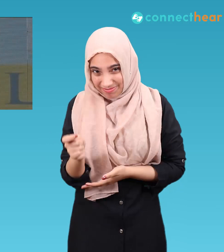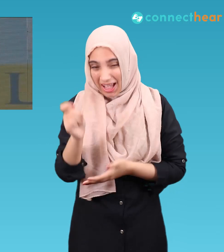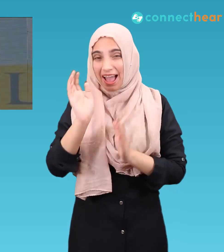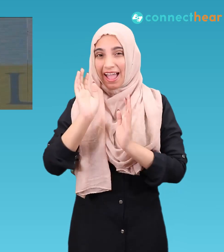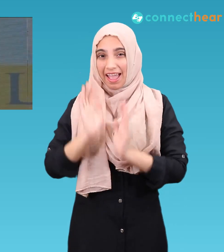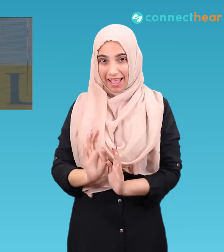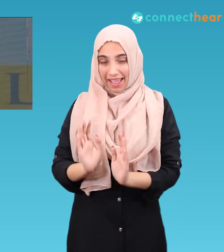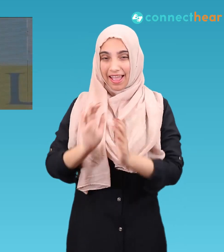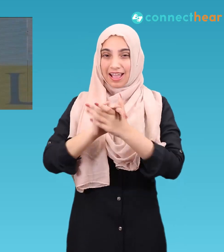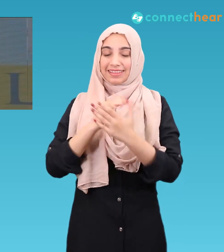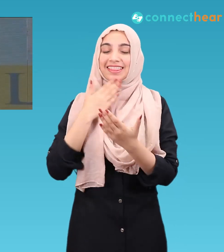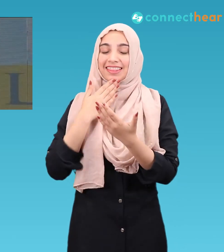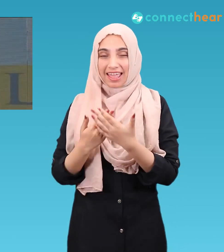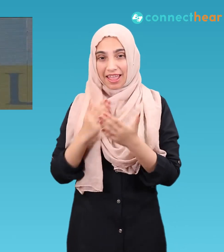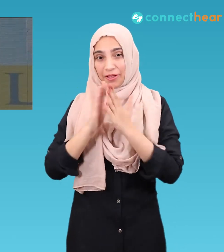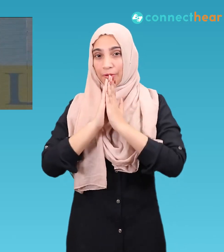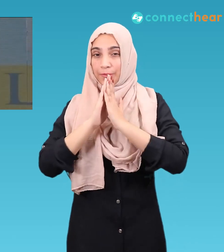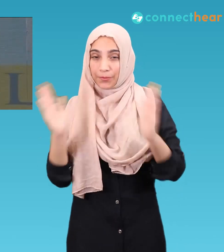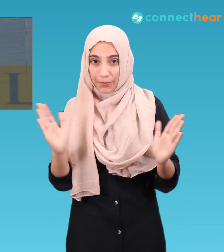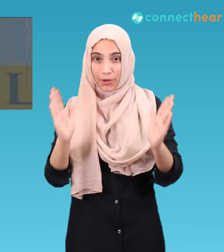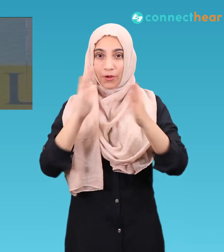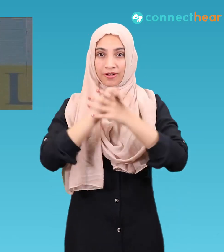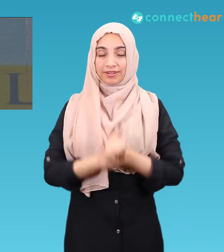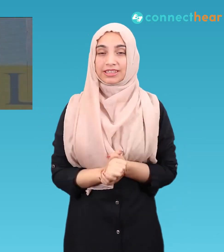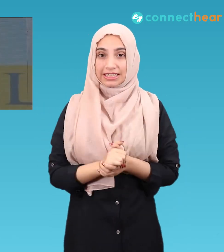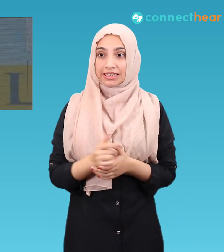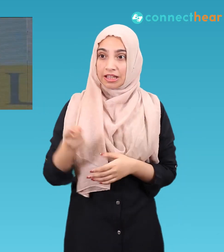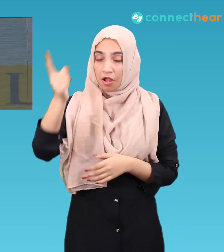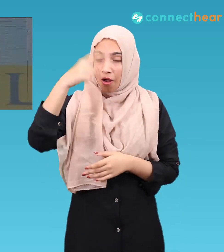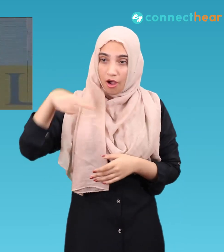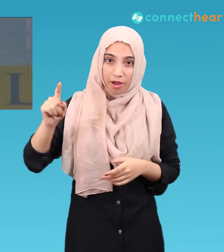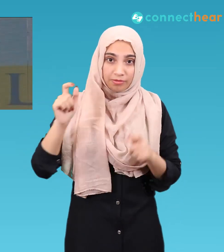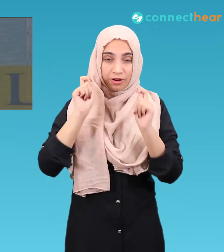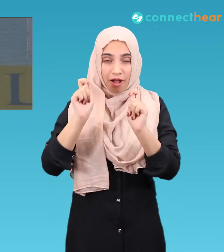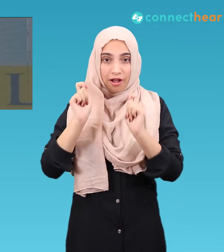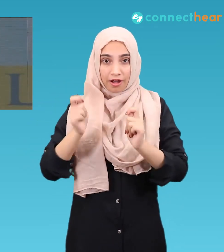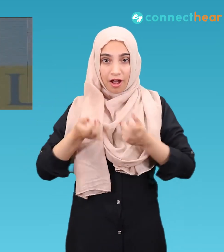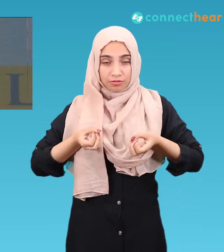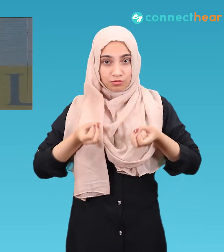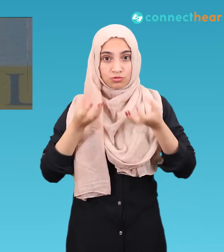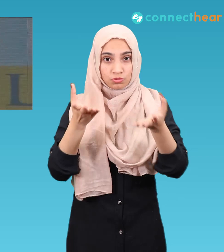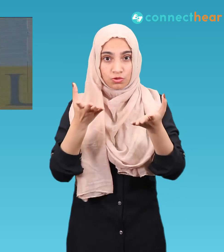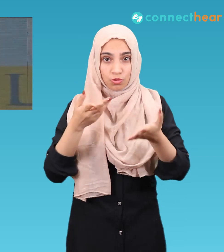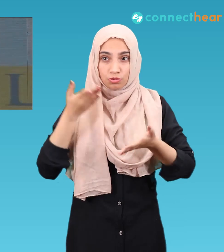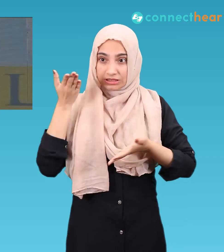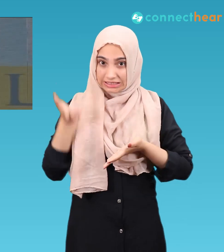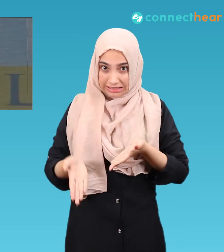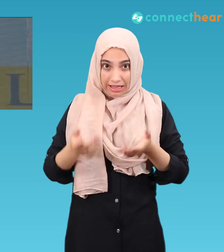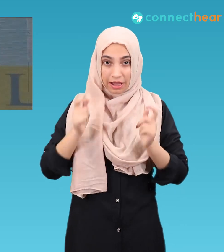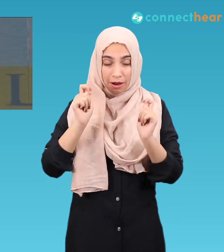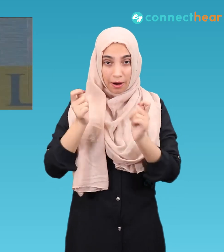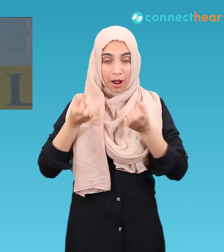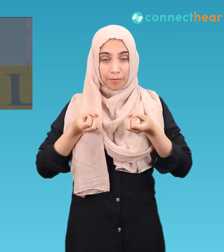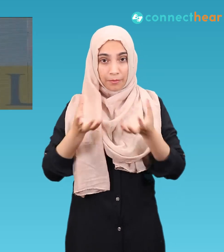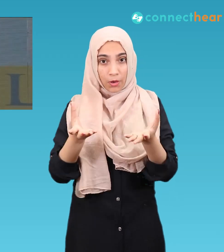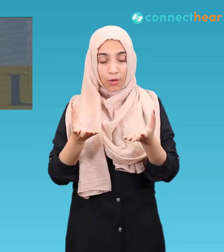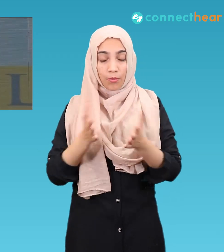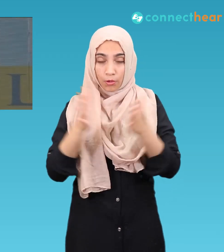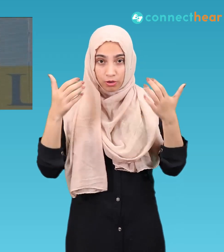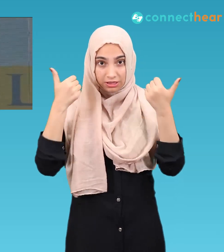हूँ कि ये जो आपने आगाज़ किया है 25 साल पुराने प्रोजेक्ट को रिवाइव